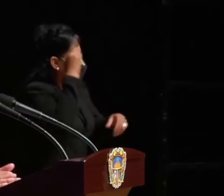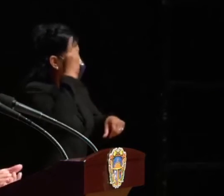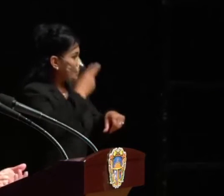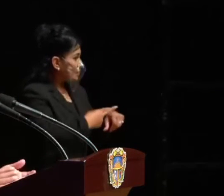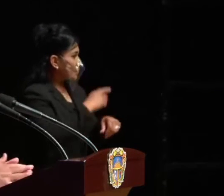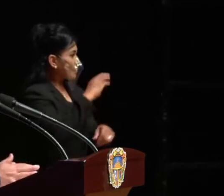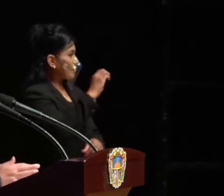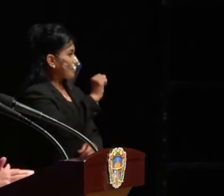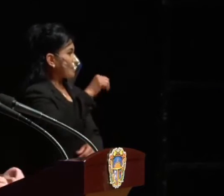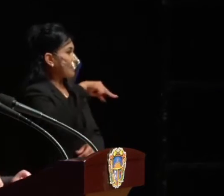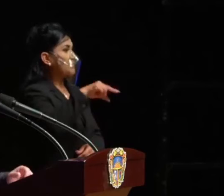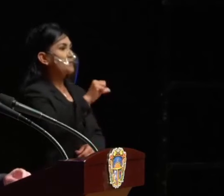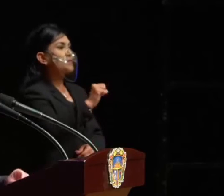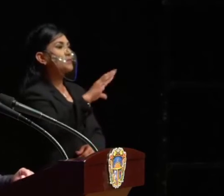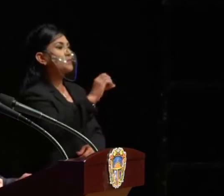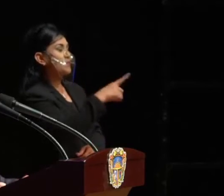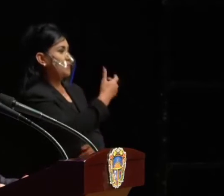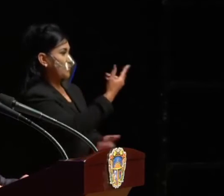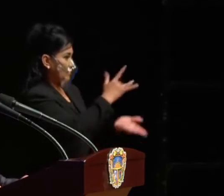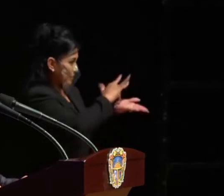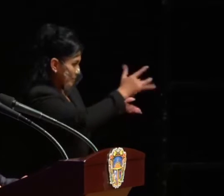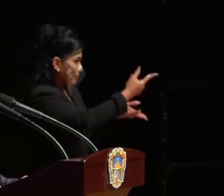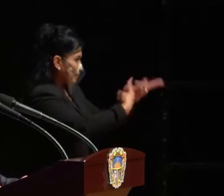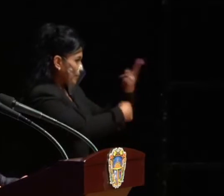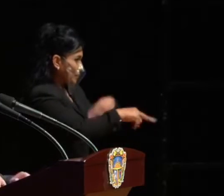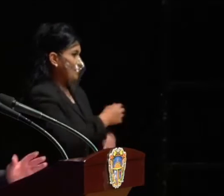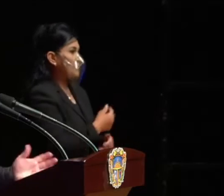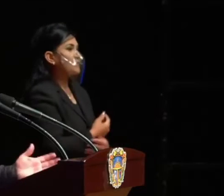también muchísimas gracias por estar aquí con nosotros.